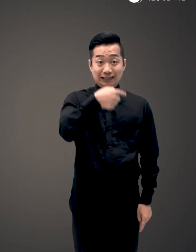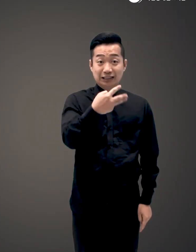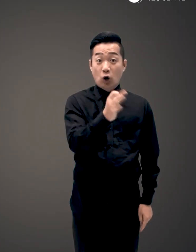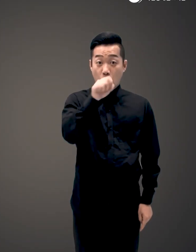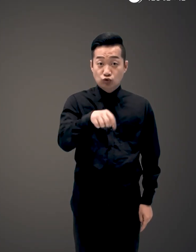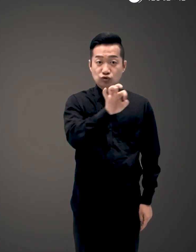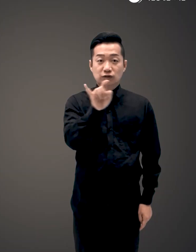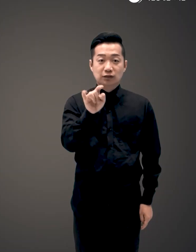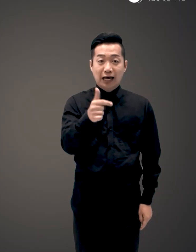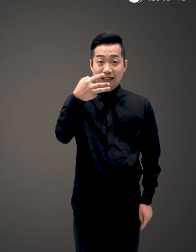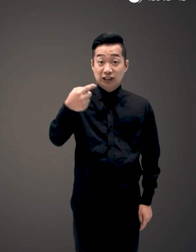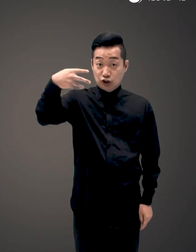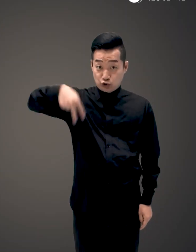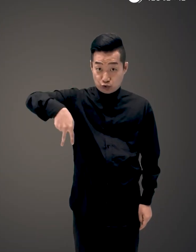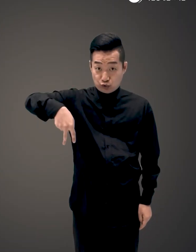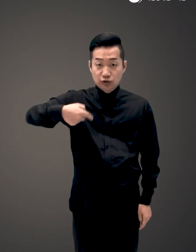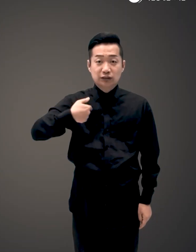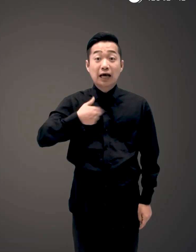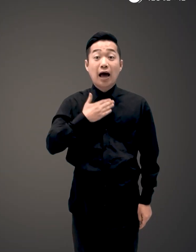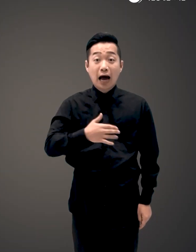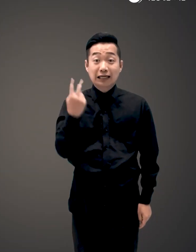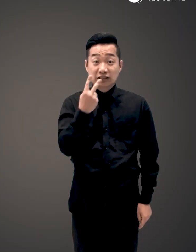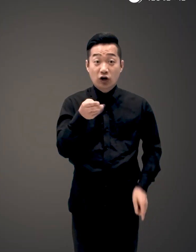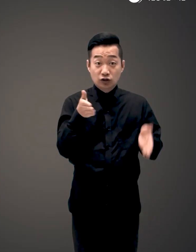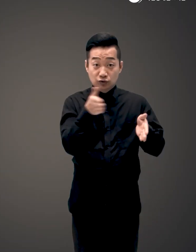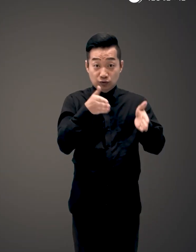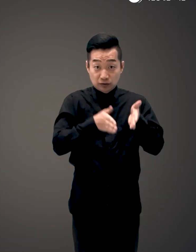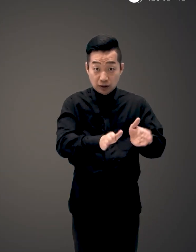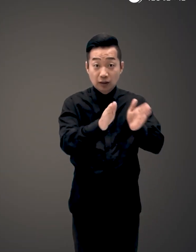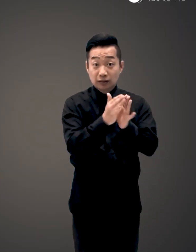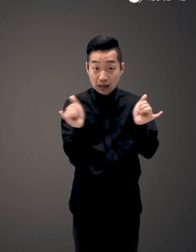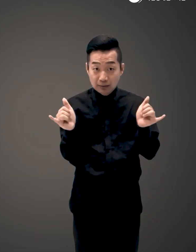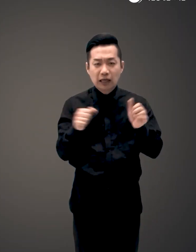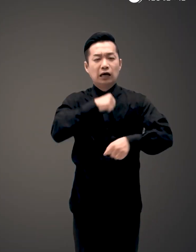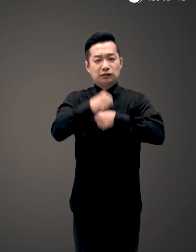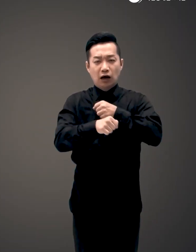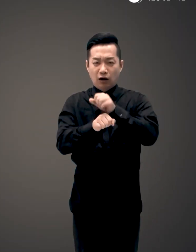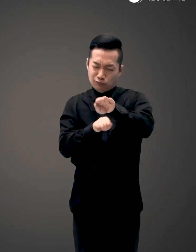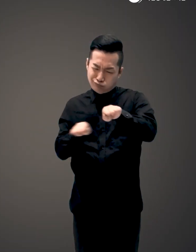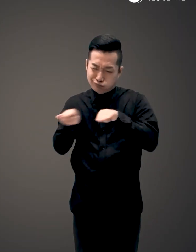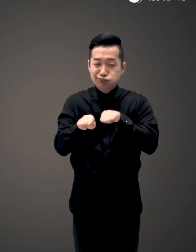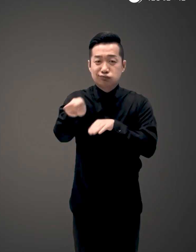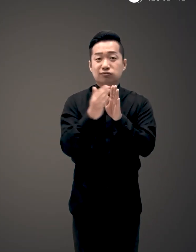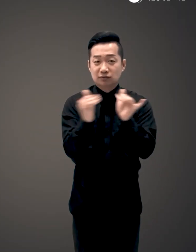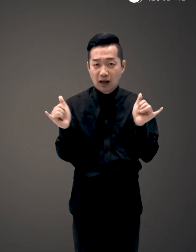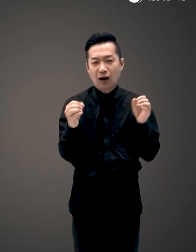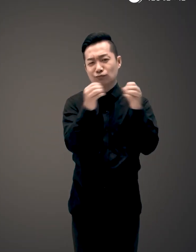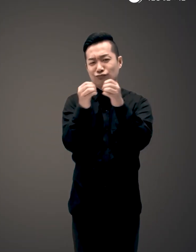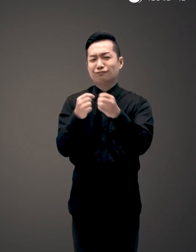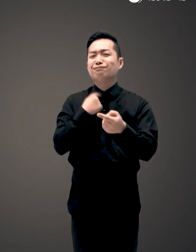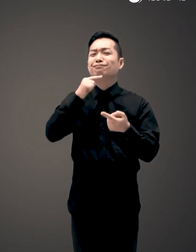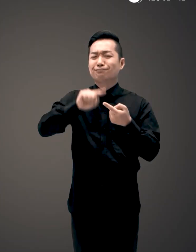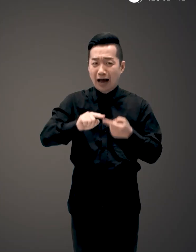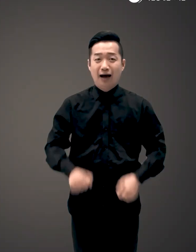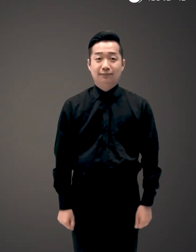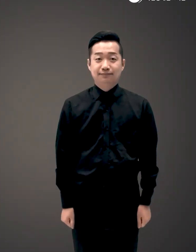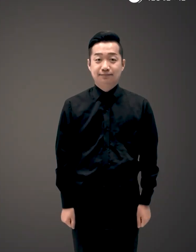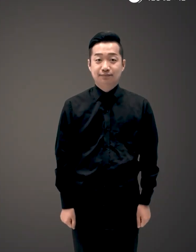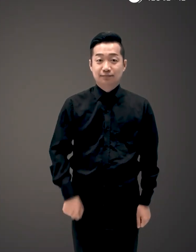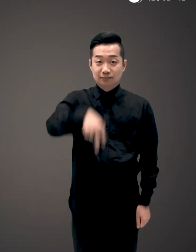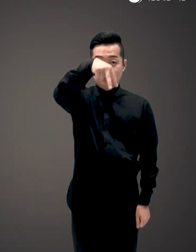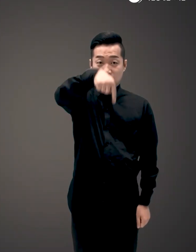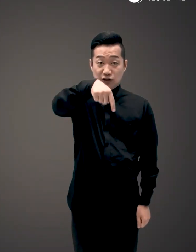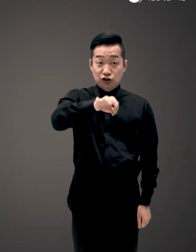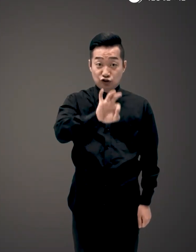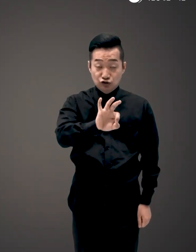내가 아는 밀레니얼 중 가장 자유롭게 VHR 차선을 달리는 사람이다. 이 문장이 너무 마음에 들더라고요.